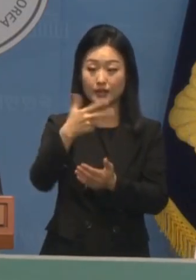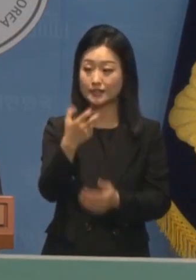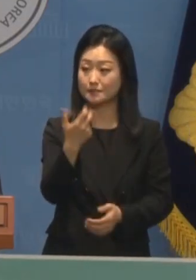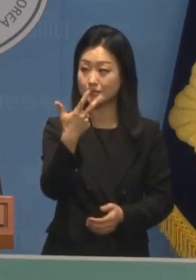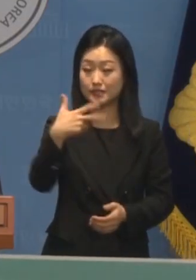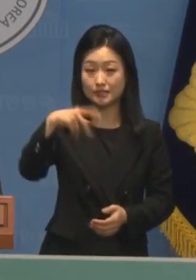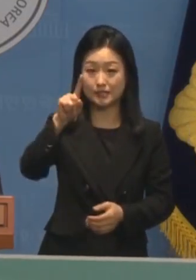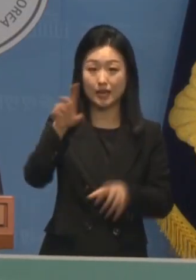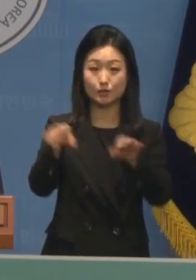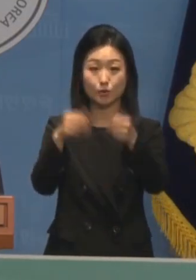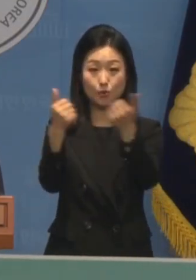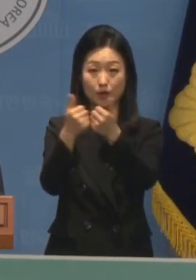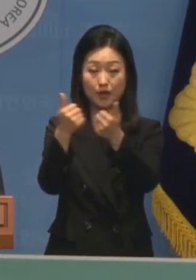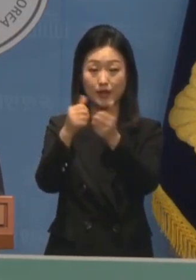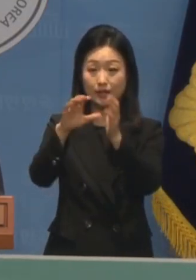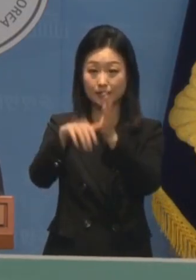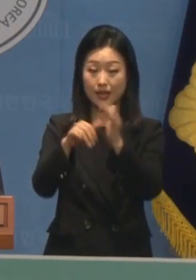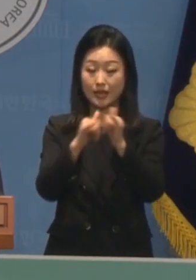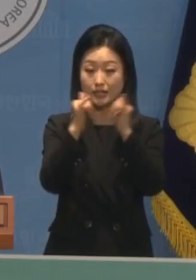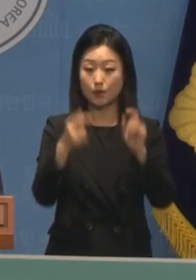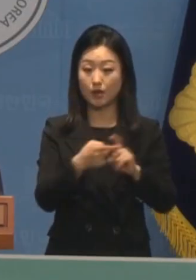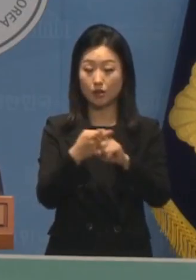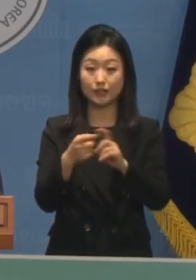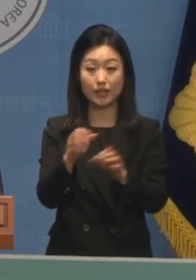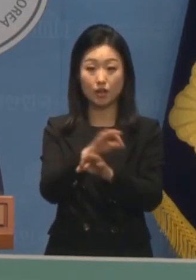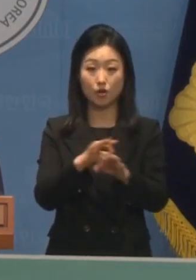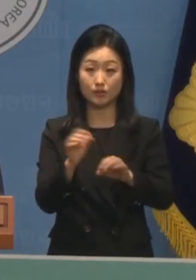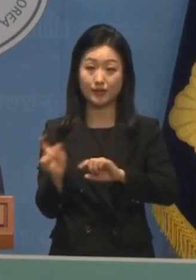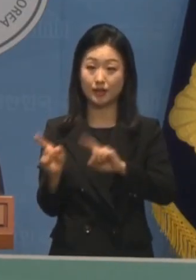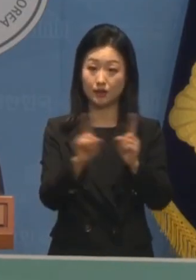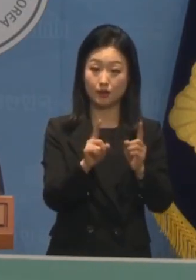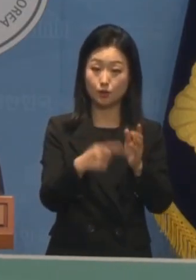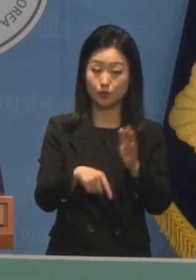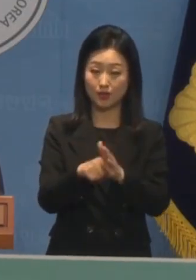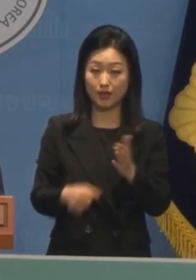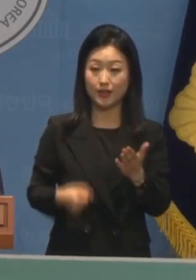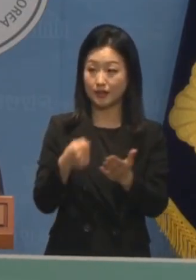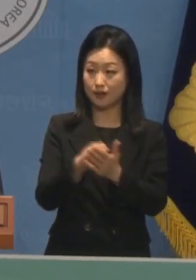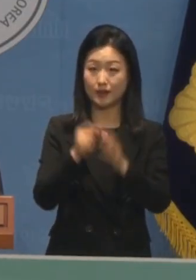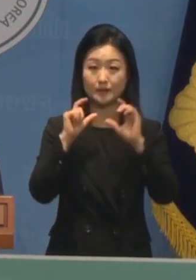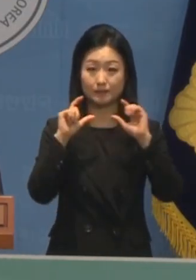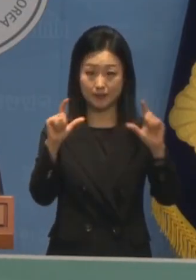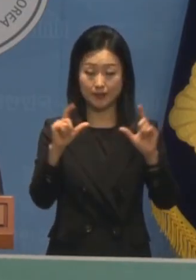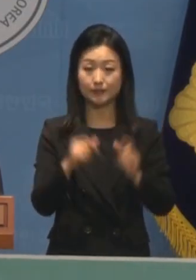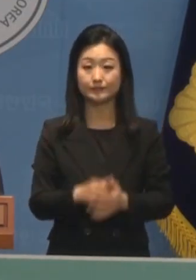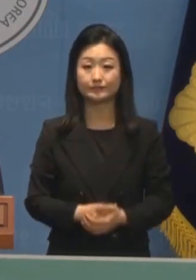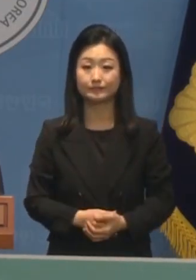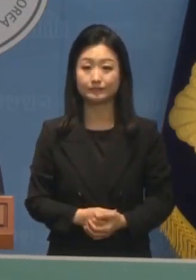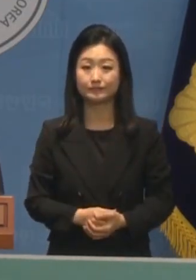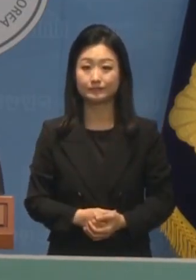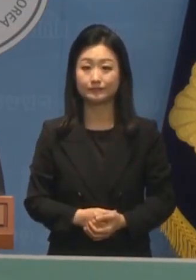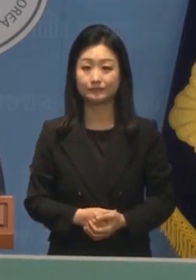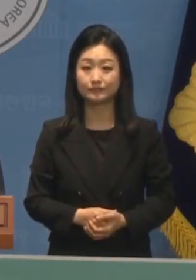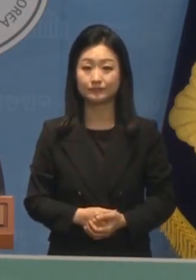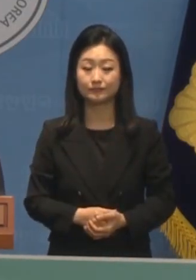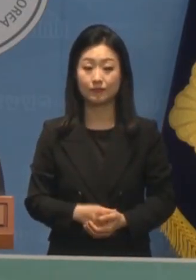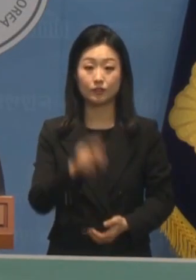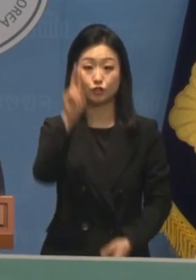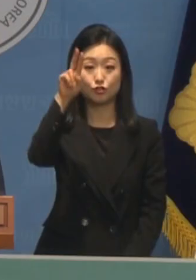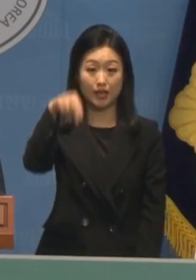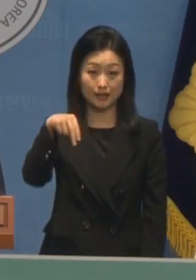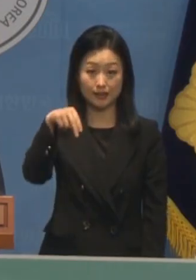제77차 총회에서 사회연대 경제 활성화를 위한 결의안을 채택했습니다. 유엔은